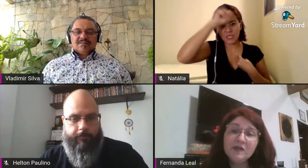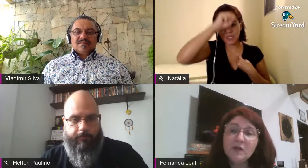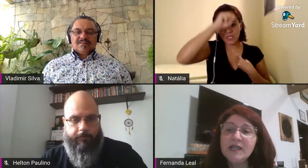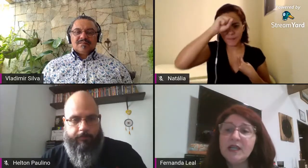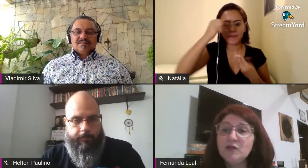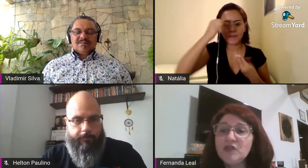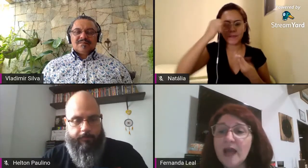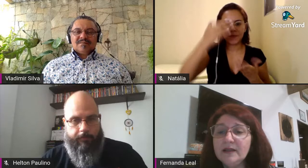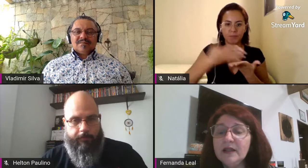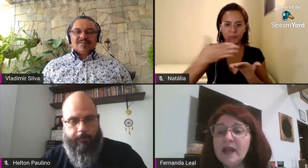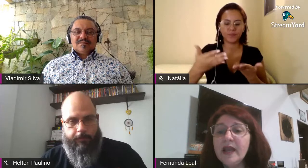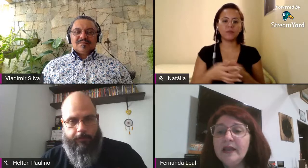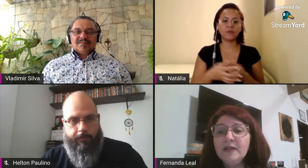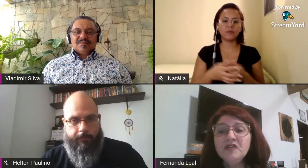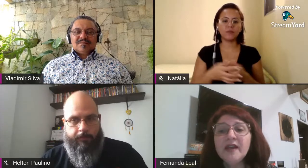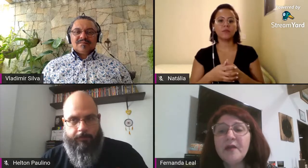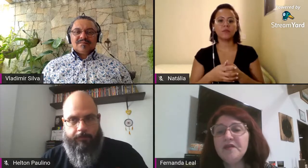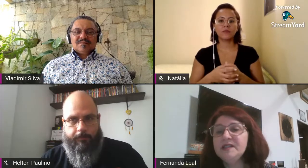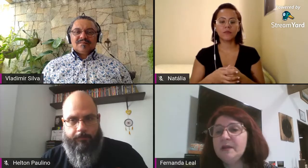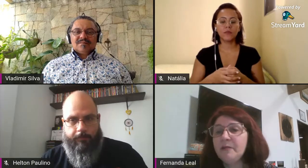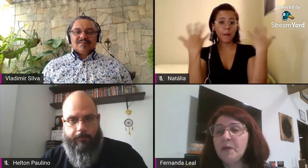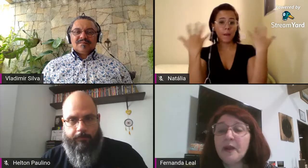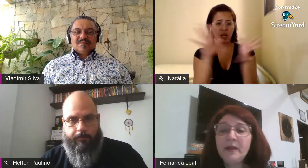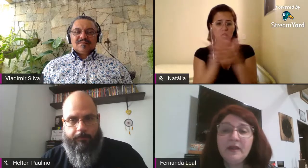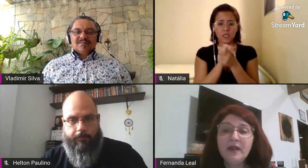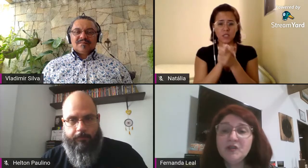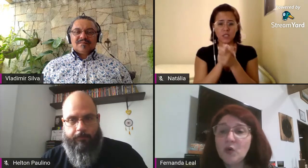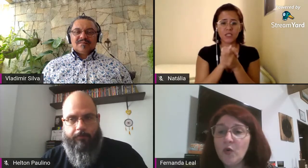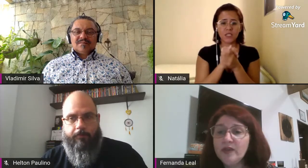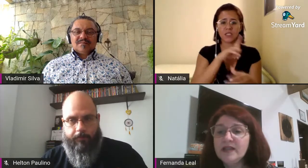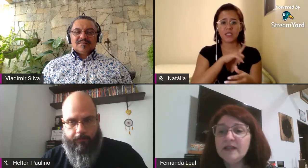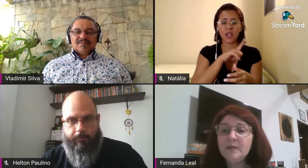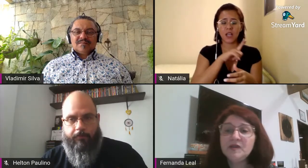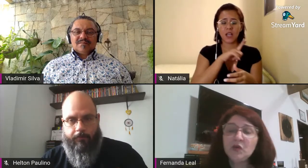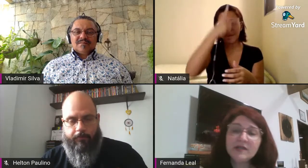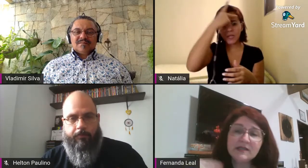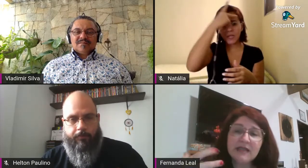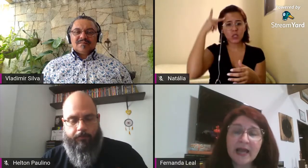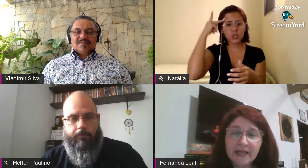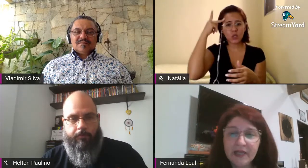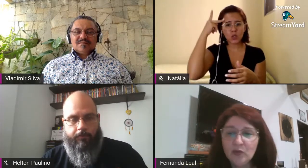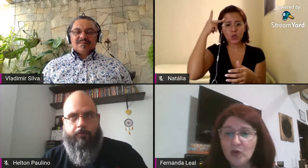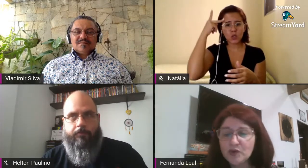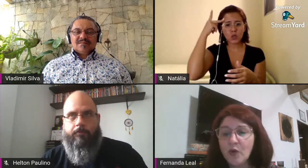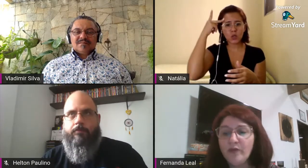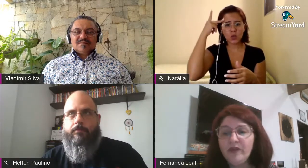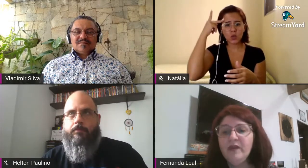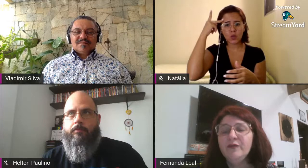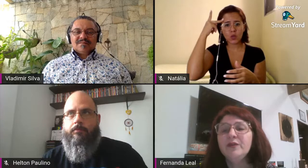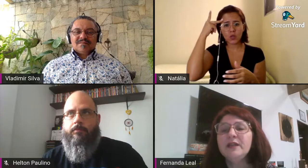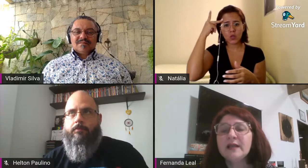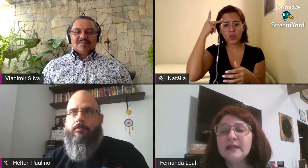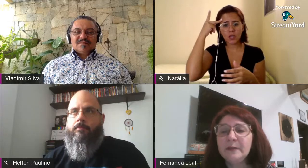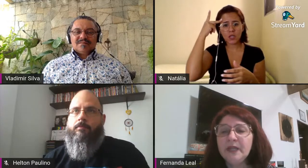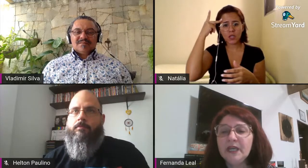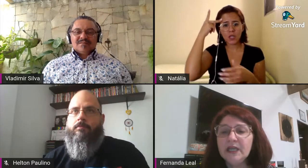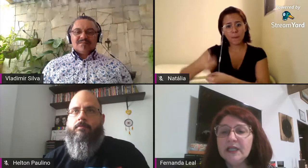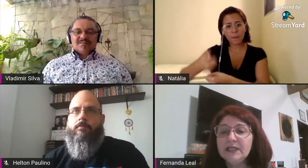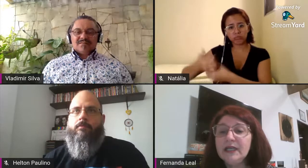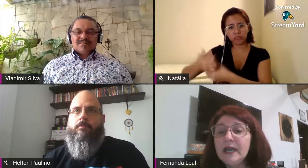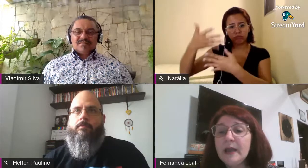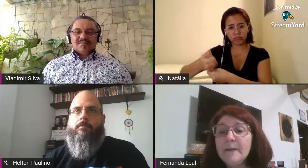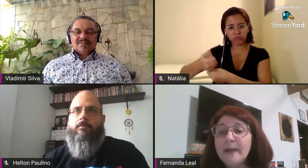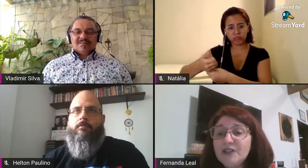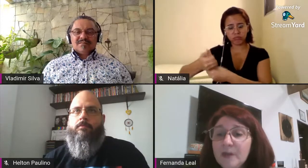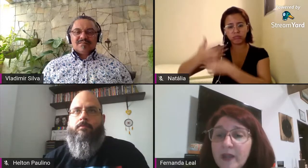que tem pessoas aqui no chat que não chegaram a fazer propriamente questões, né? Tem pessoas aqui do nosso convívio, né, de Campina